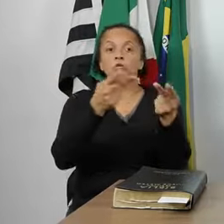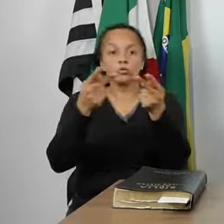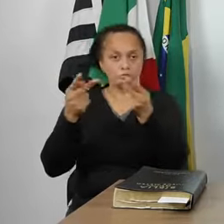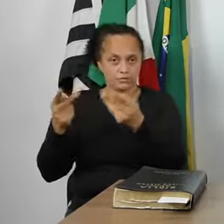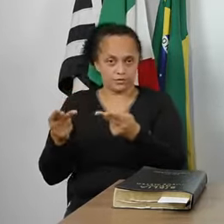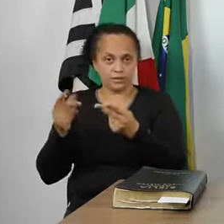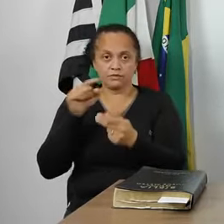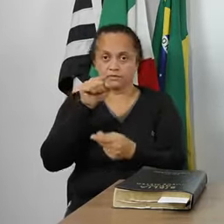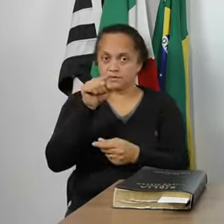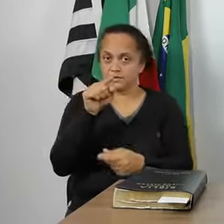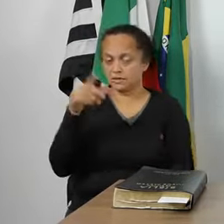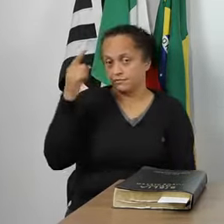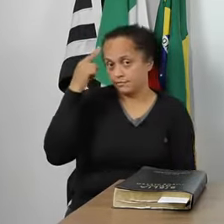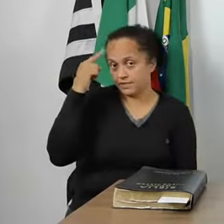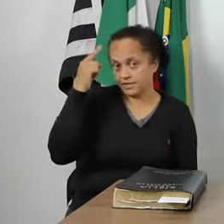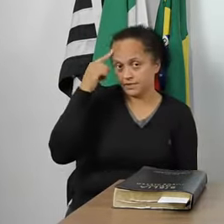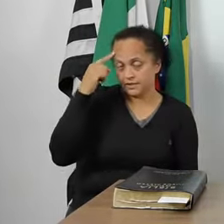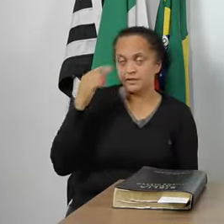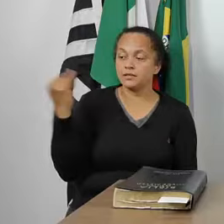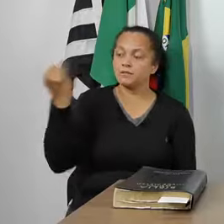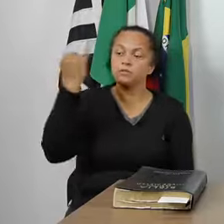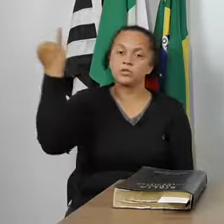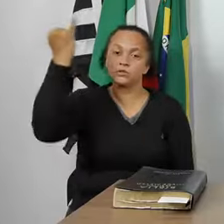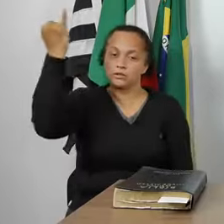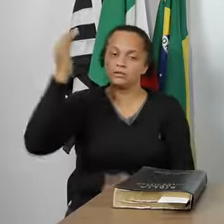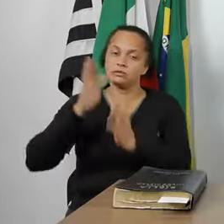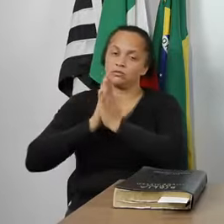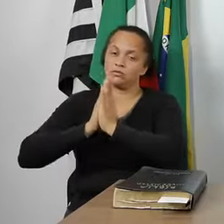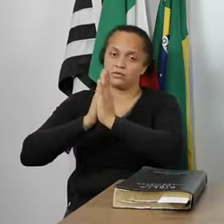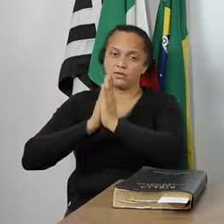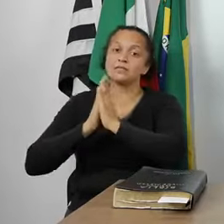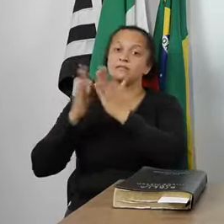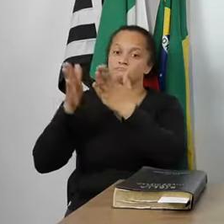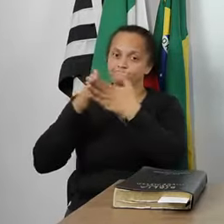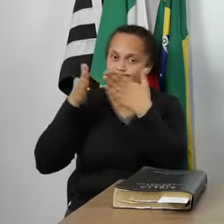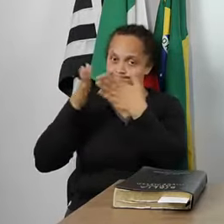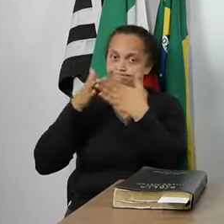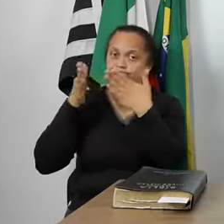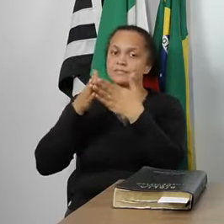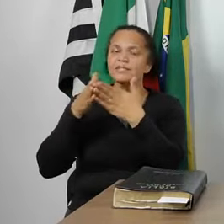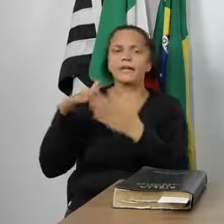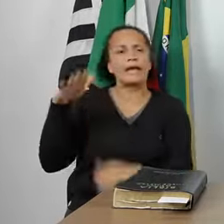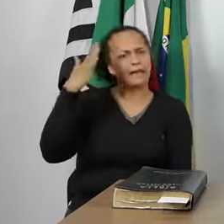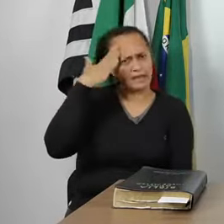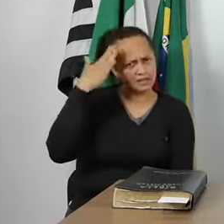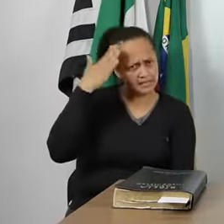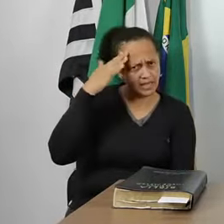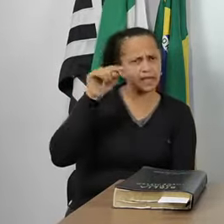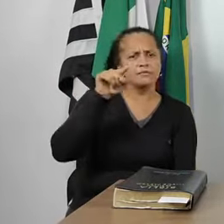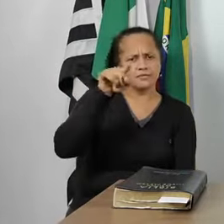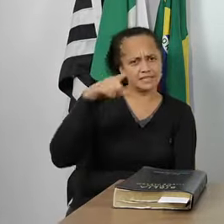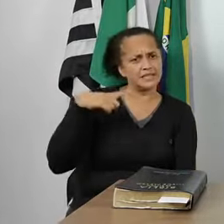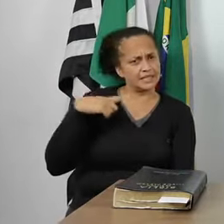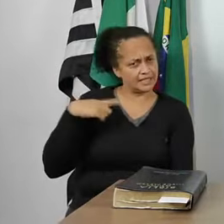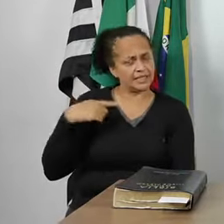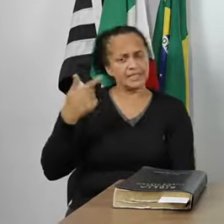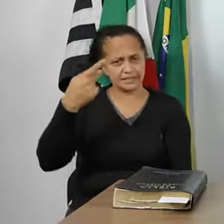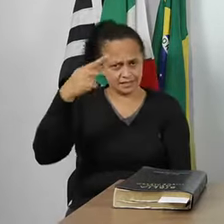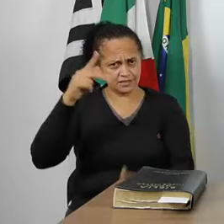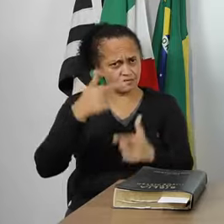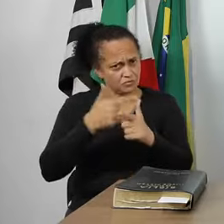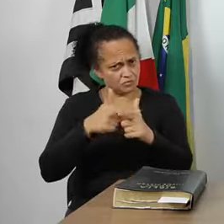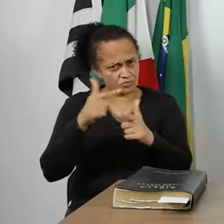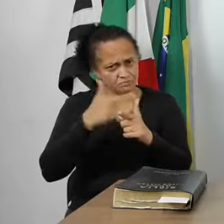da oração de intercessão. Eu sei que você tem suas necessidades, eu também tenho as minhas